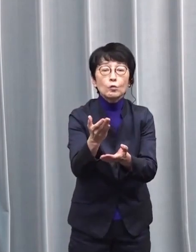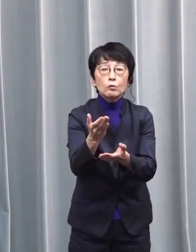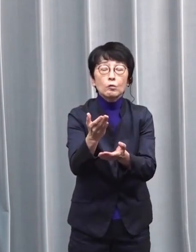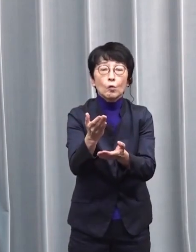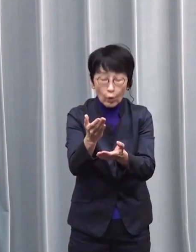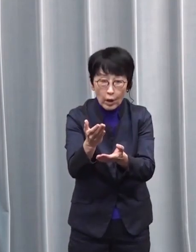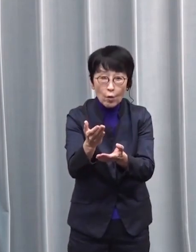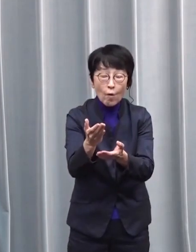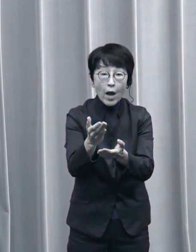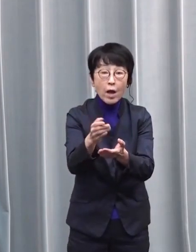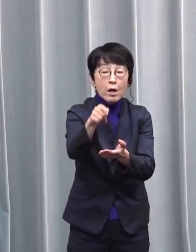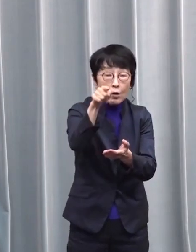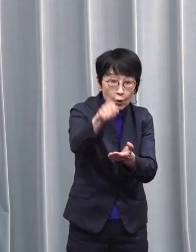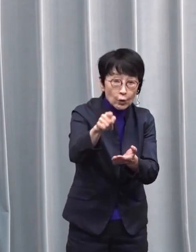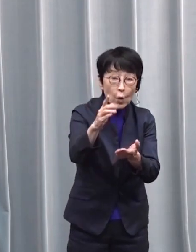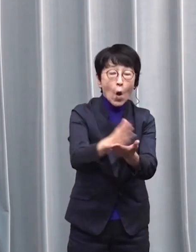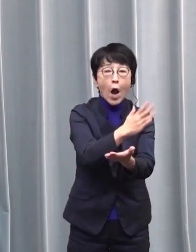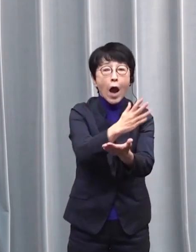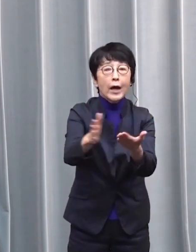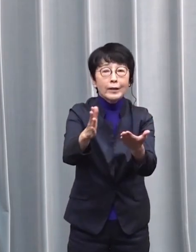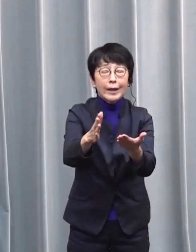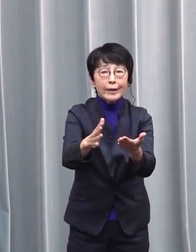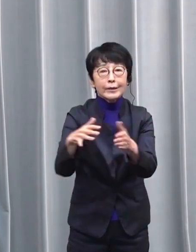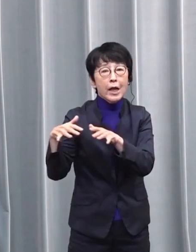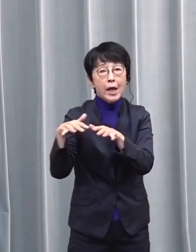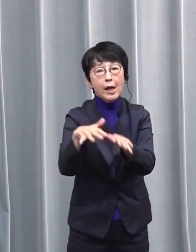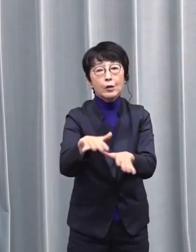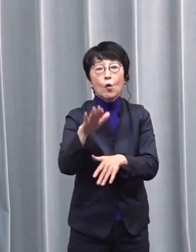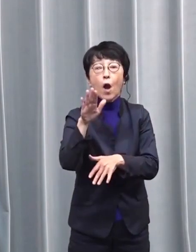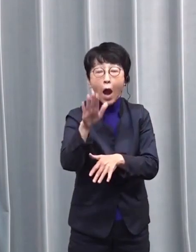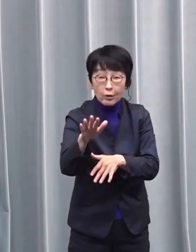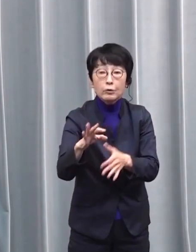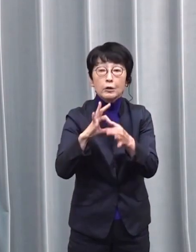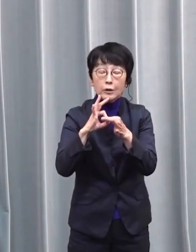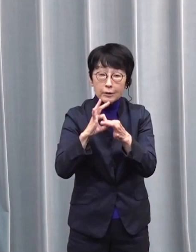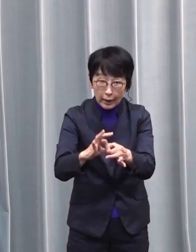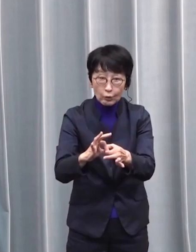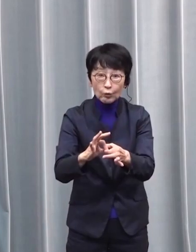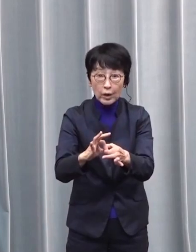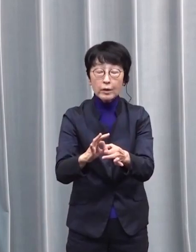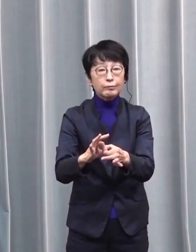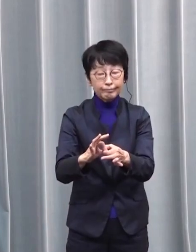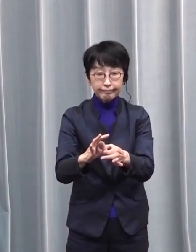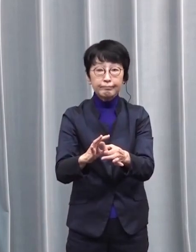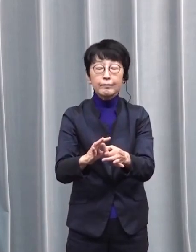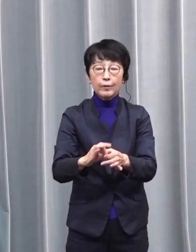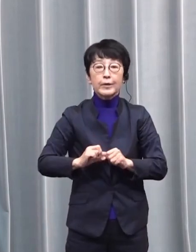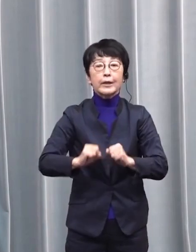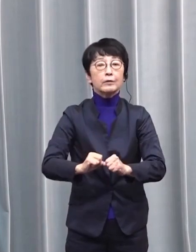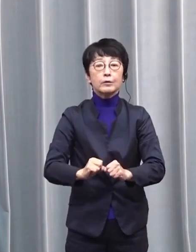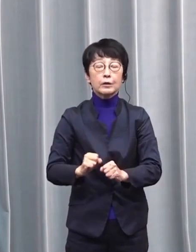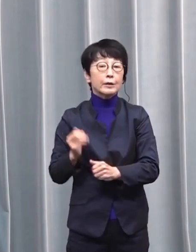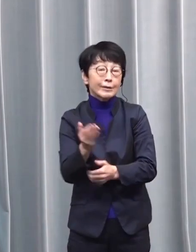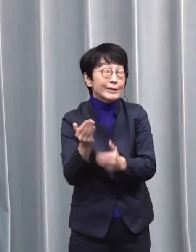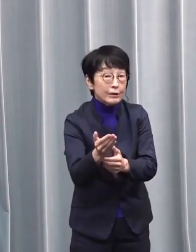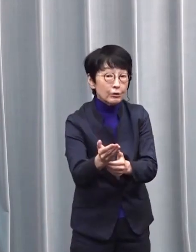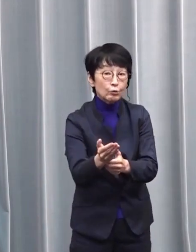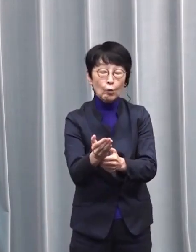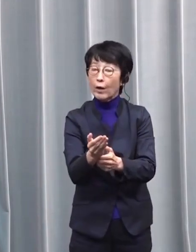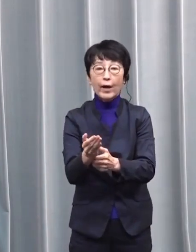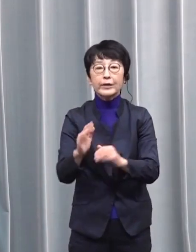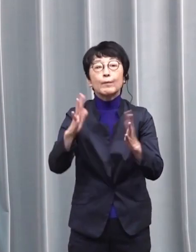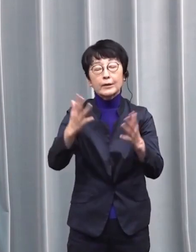に影響を与える恐れがあることから、そのようなことを行う考えはありません。 はい、関連で。すみません